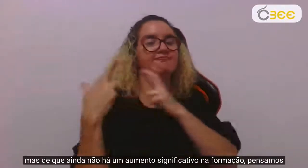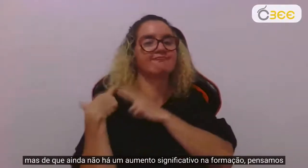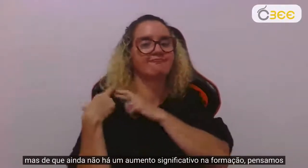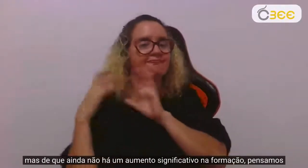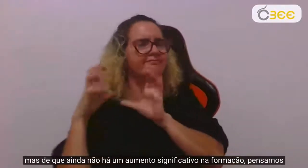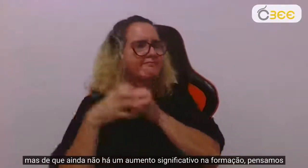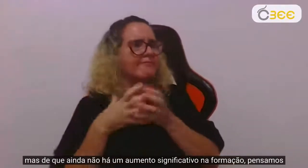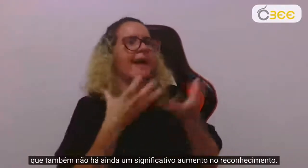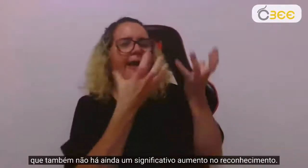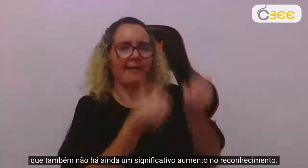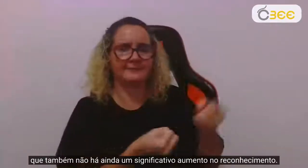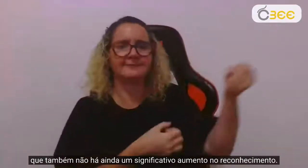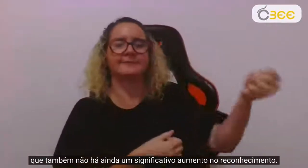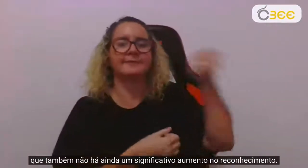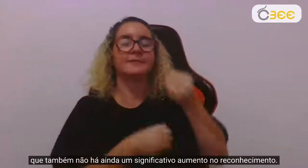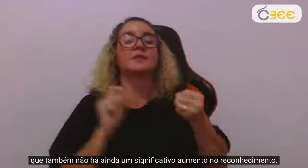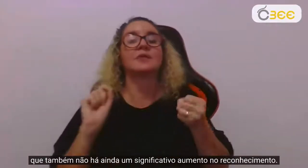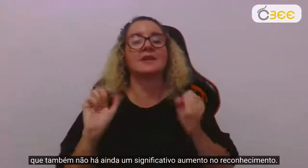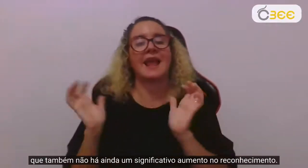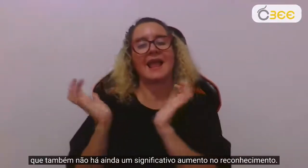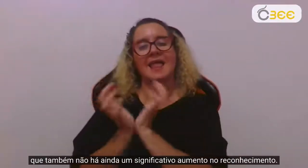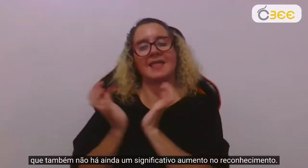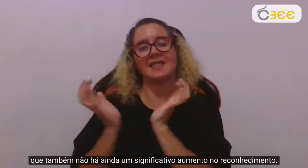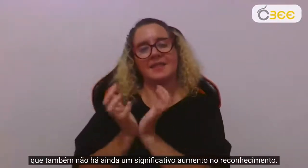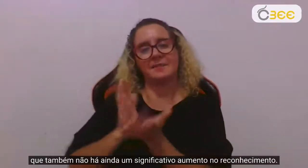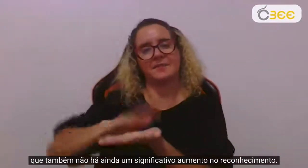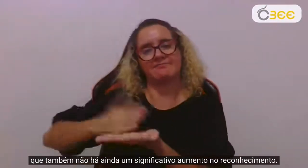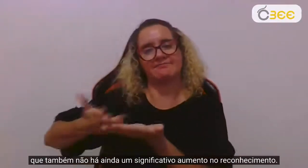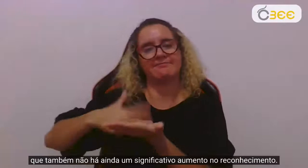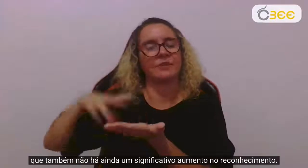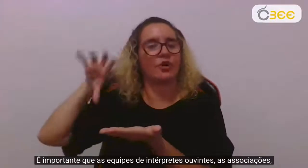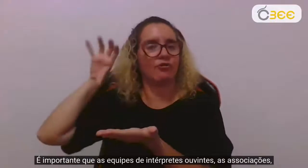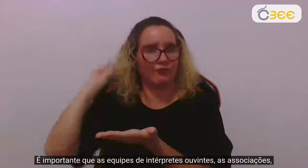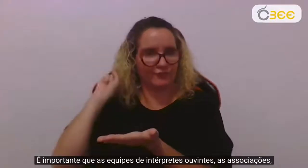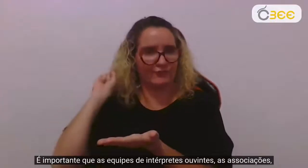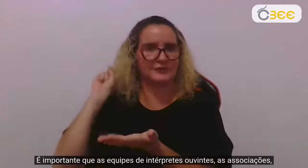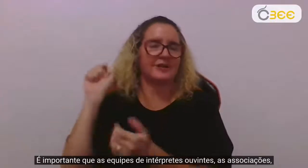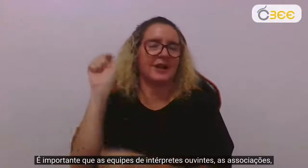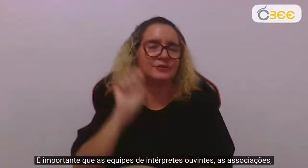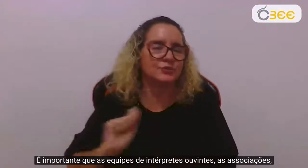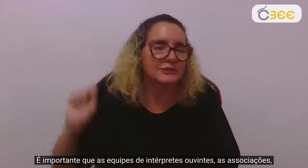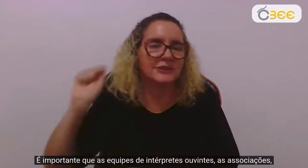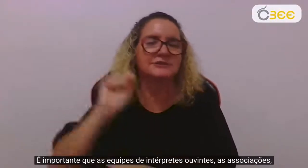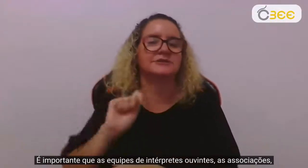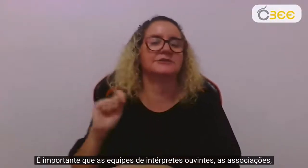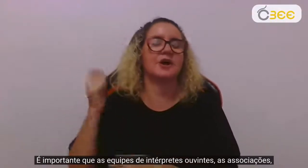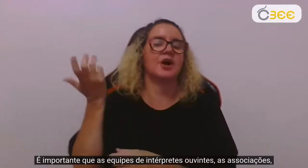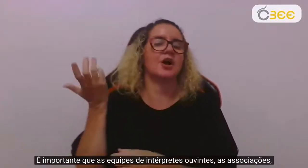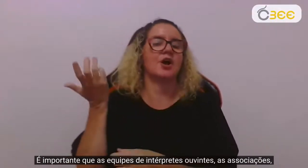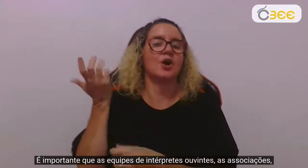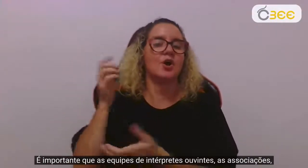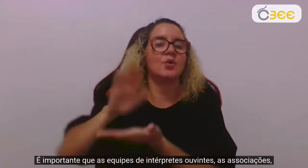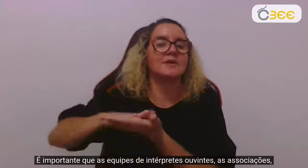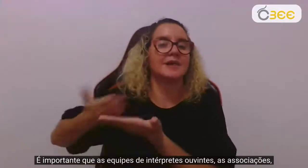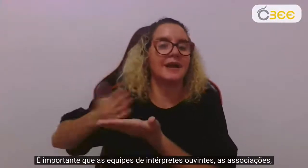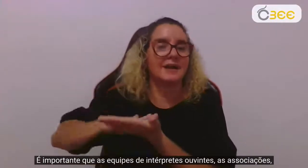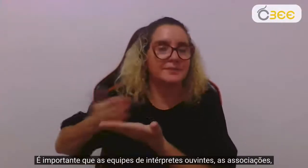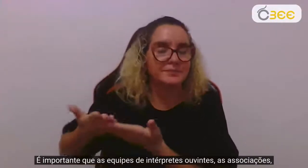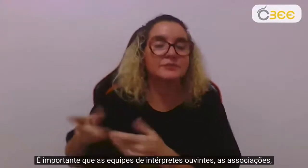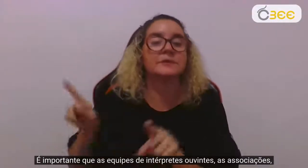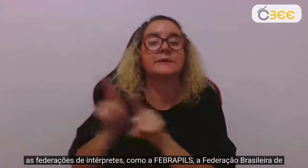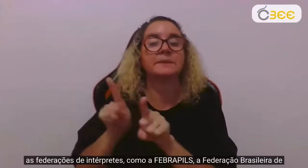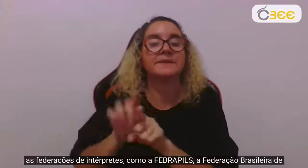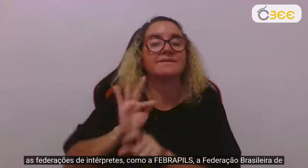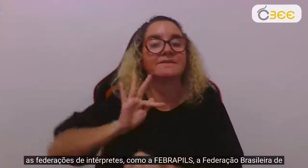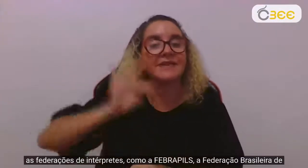formação, pensamos que também não há ainda um significativo aumento no reconhecimento. É importante que as equipes de intérpretes ouvintes,